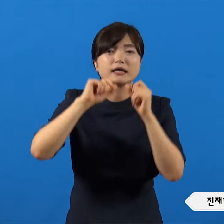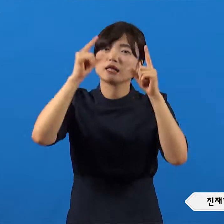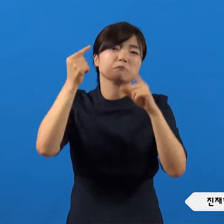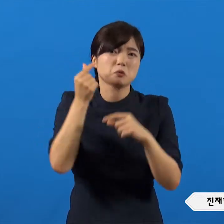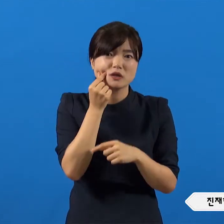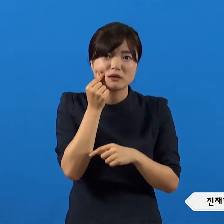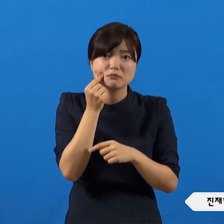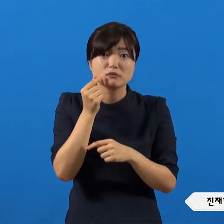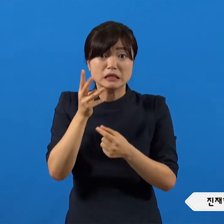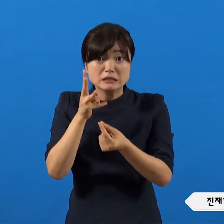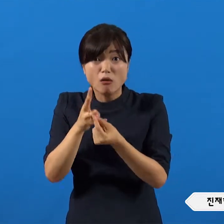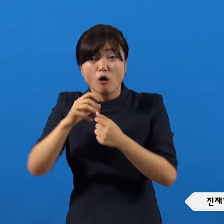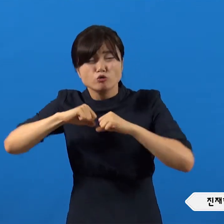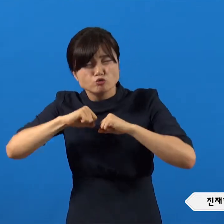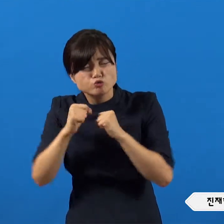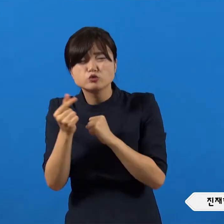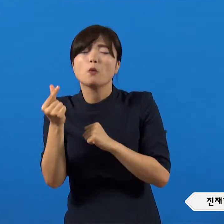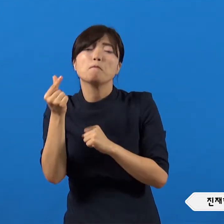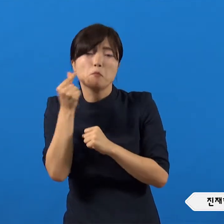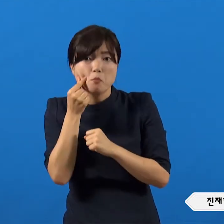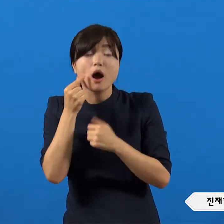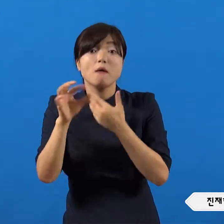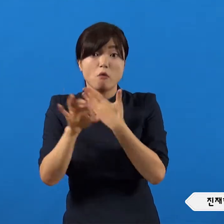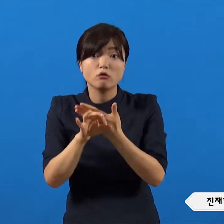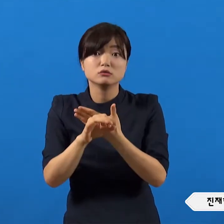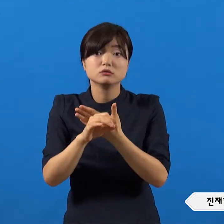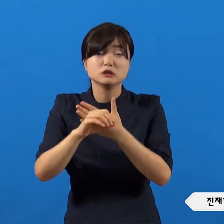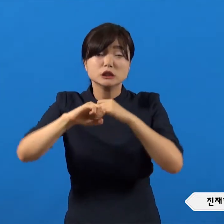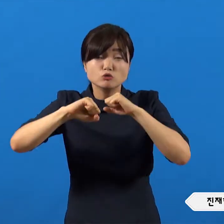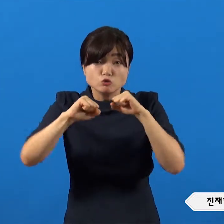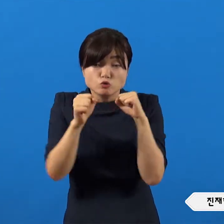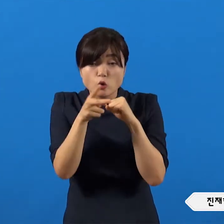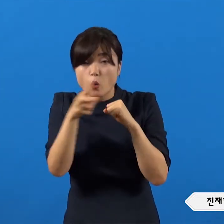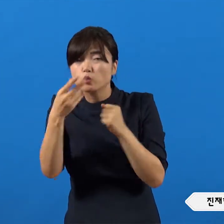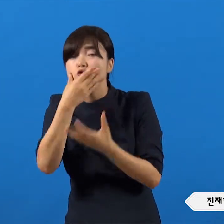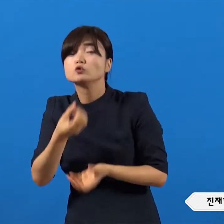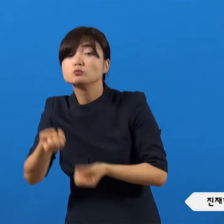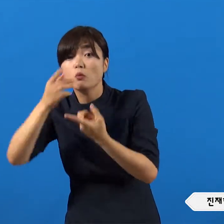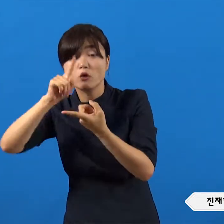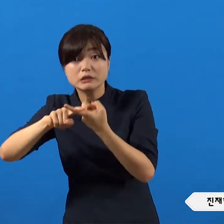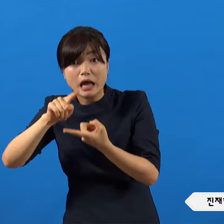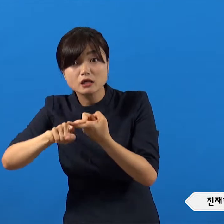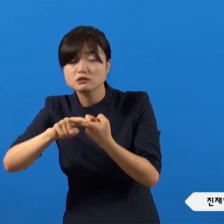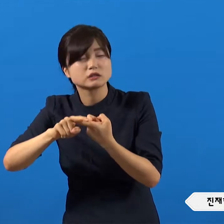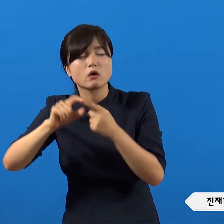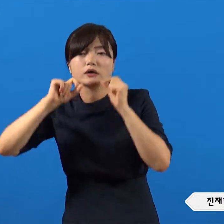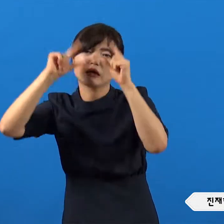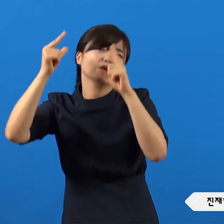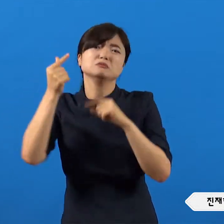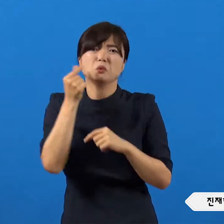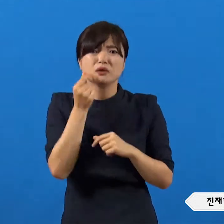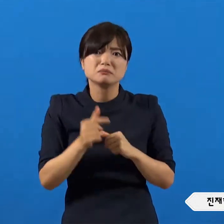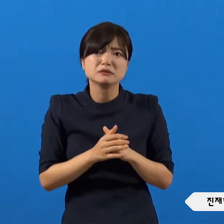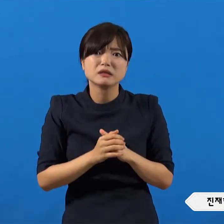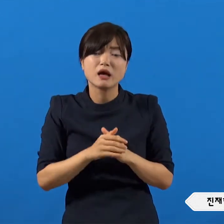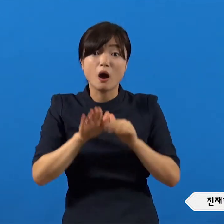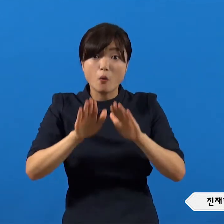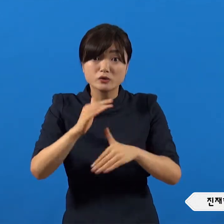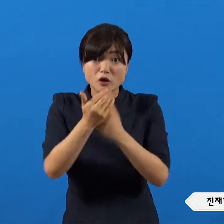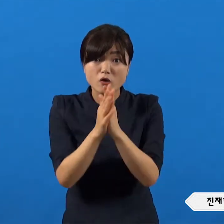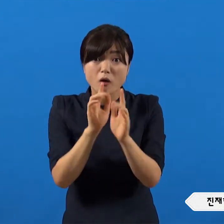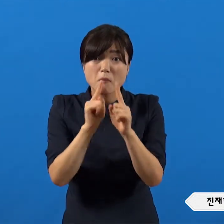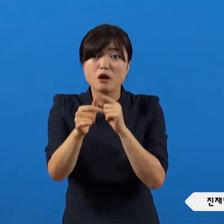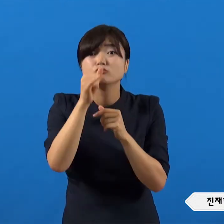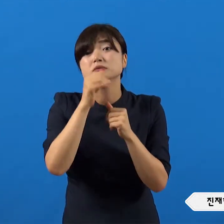우리가 순종하지 않으면 그 순종이 축복이란 사실을 알지 못합니다. 오늘 성경은 그